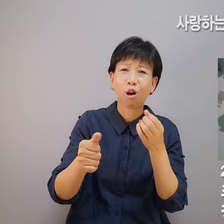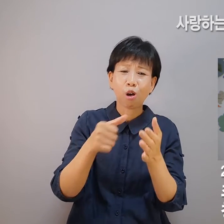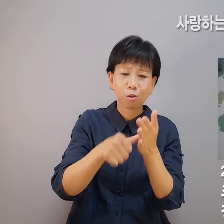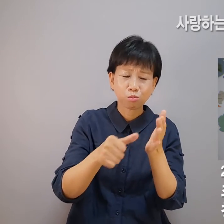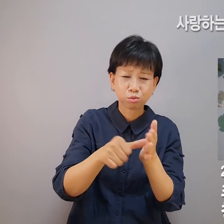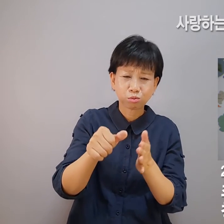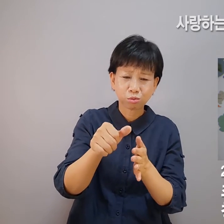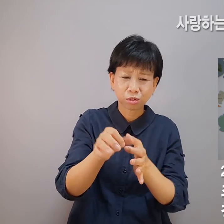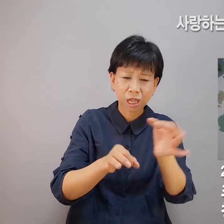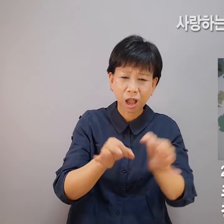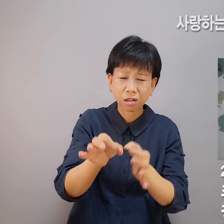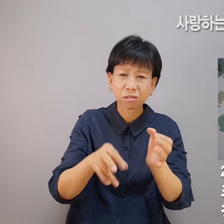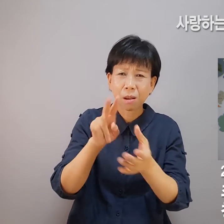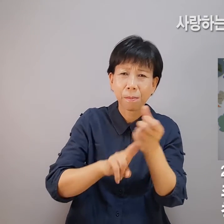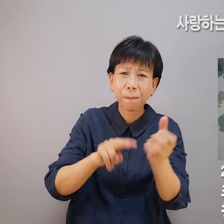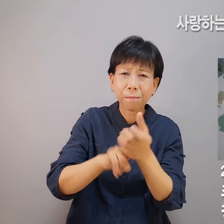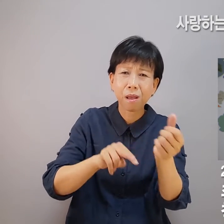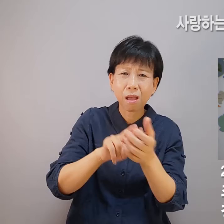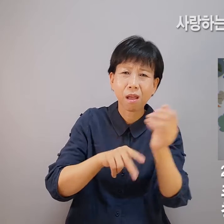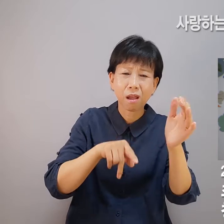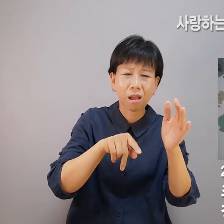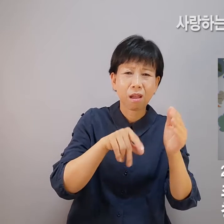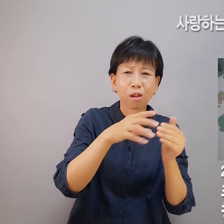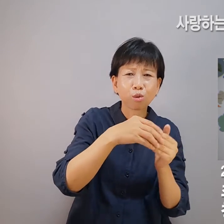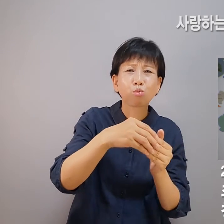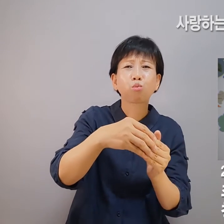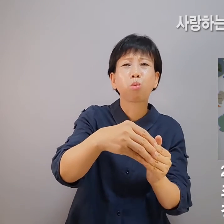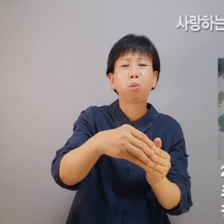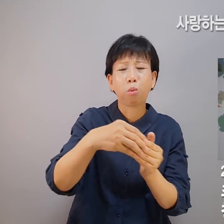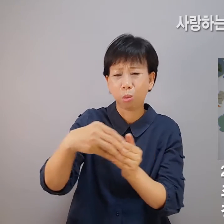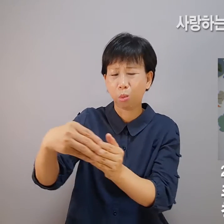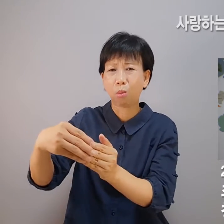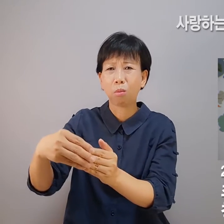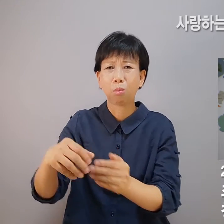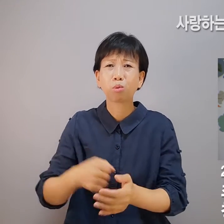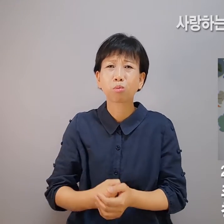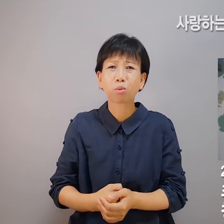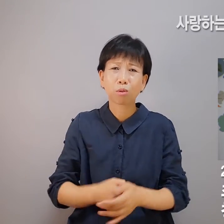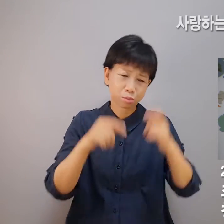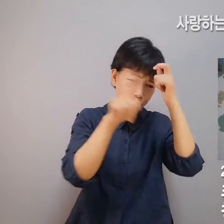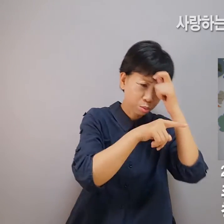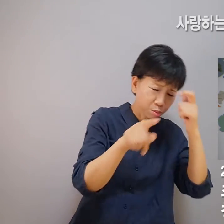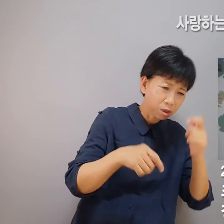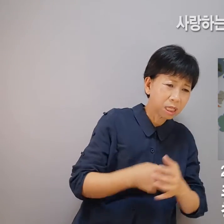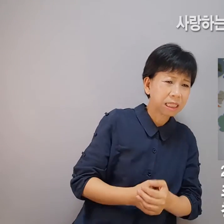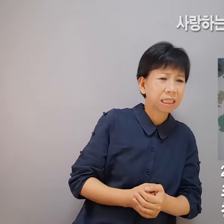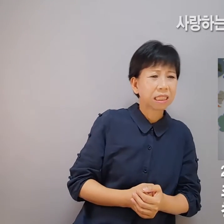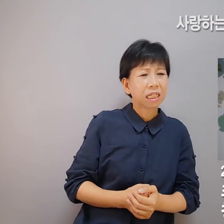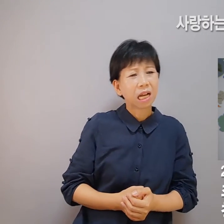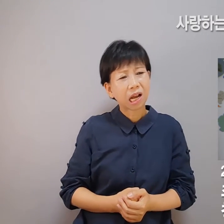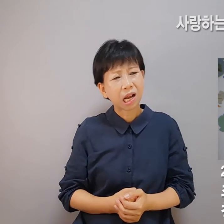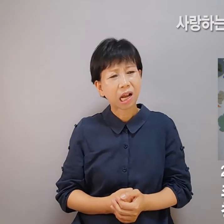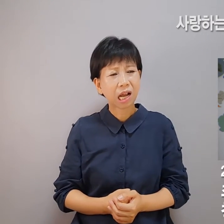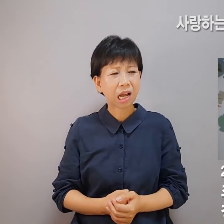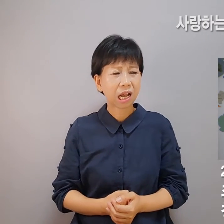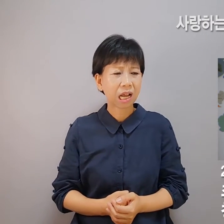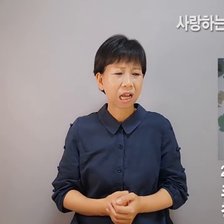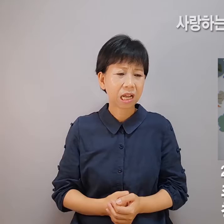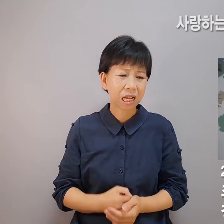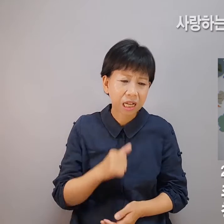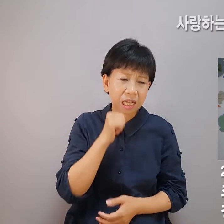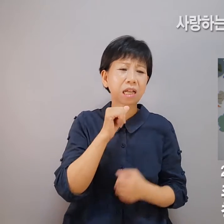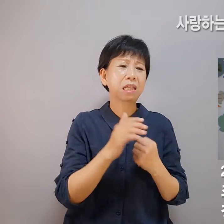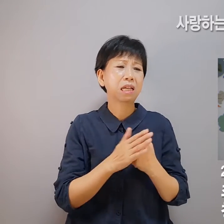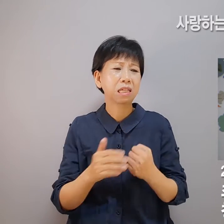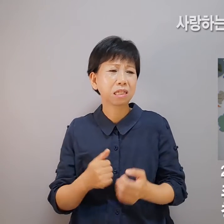그럼 성도님들은 또 너무 좋아하셔. 거기서 막 이것저것 보고 또 뭘 이렇게 돈이 없어서 올까 말까 해서. 근데 나중에 사가시는 거